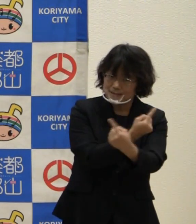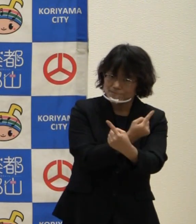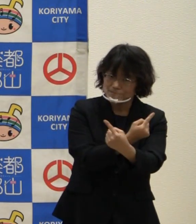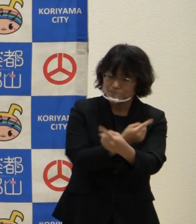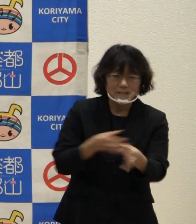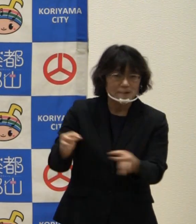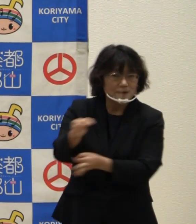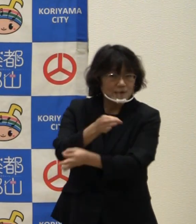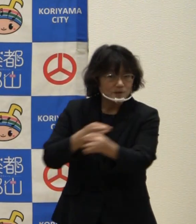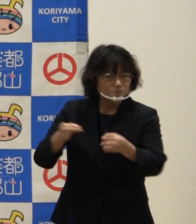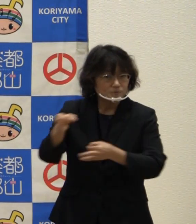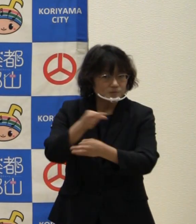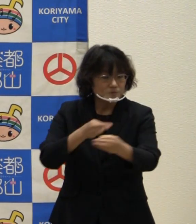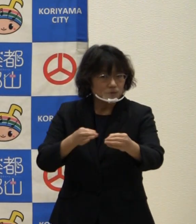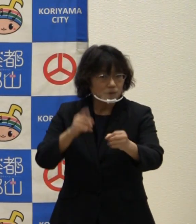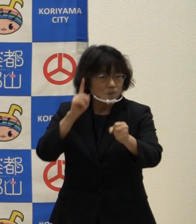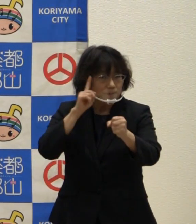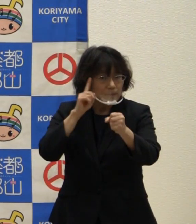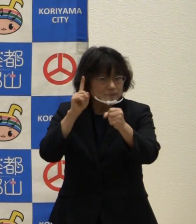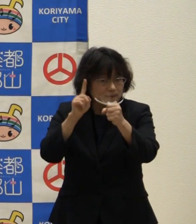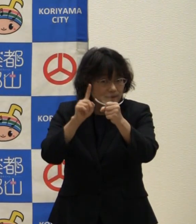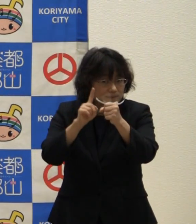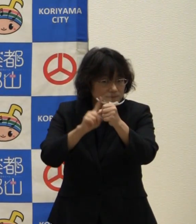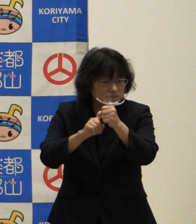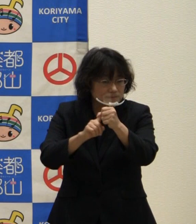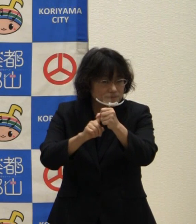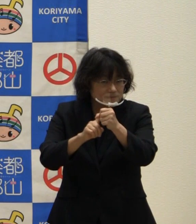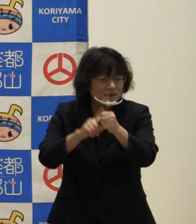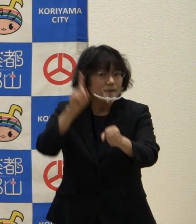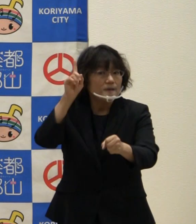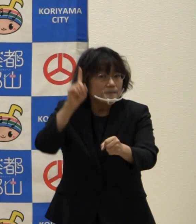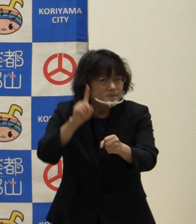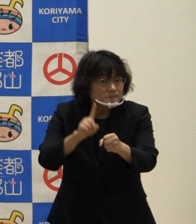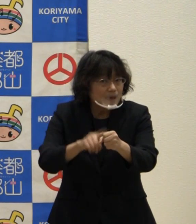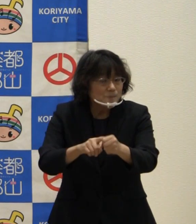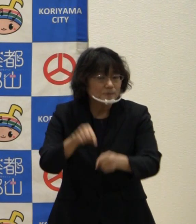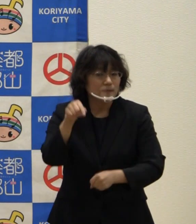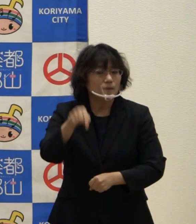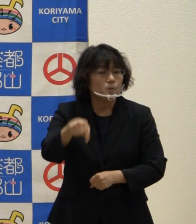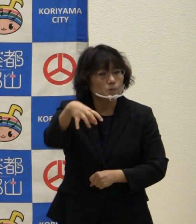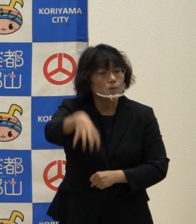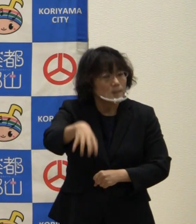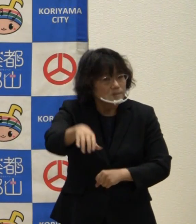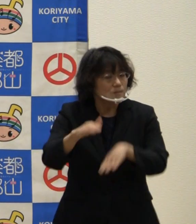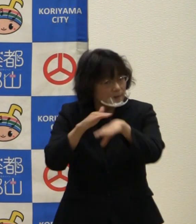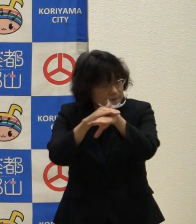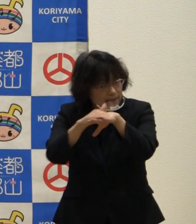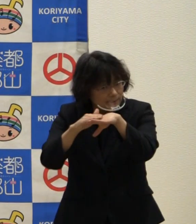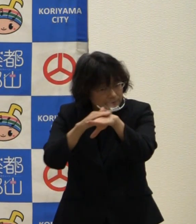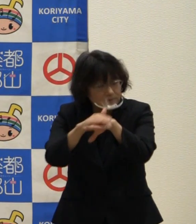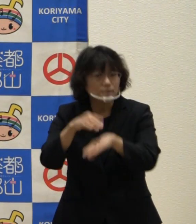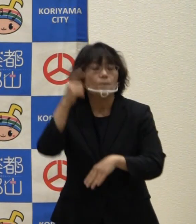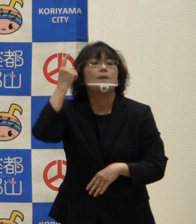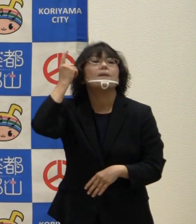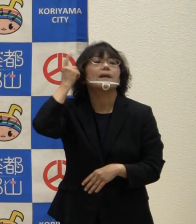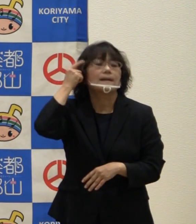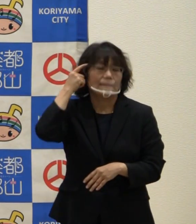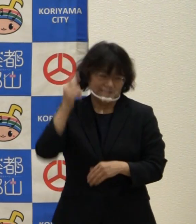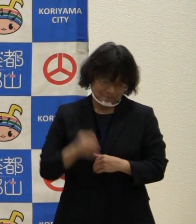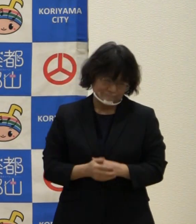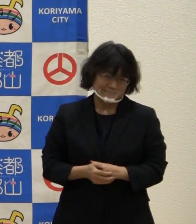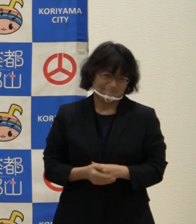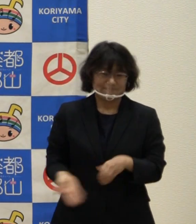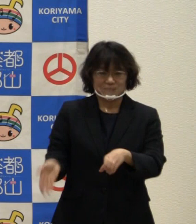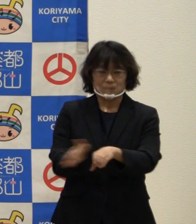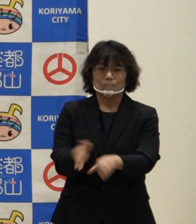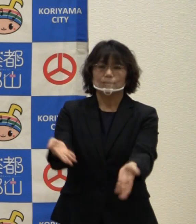目指す場所としてですね、私ども大事なプロジェクトを考えて、ですのでちょっと補足